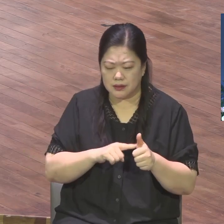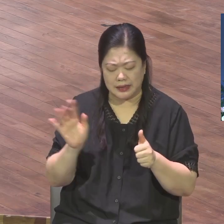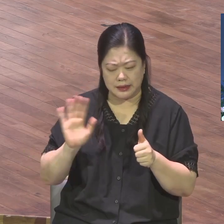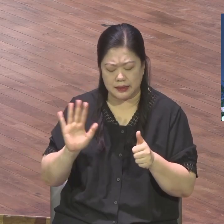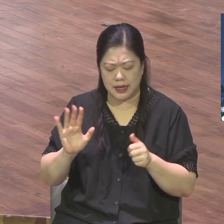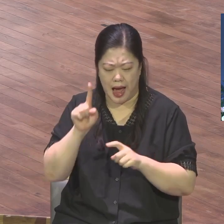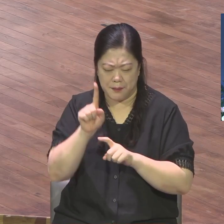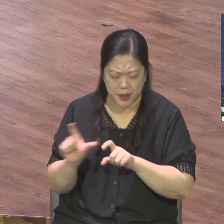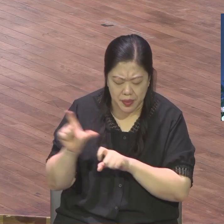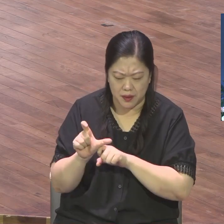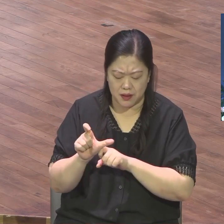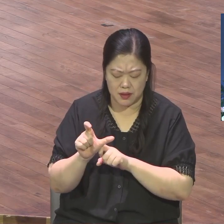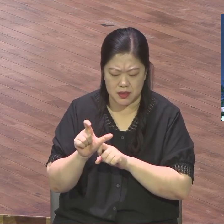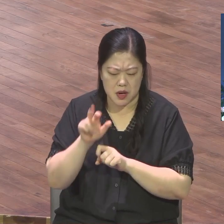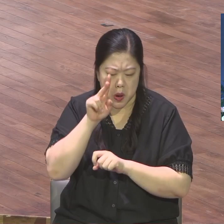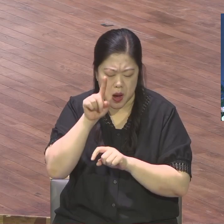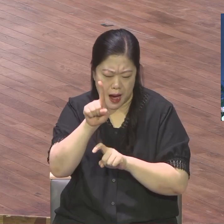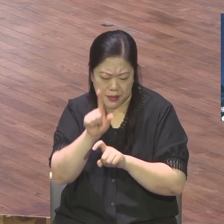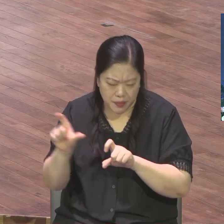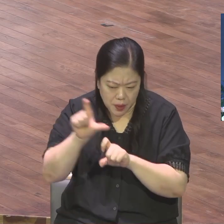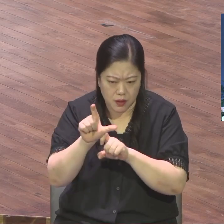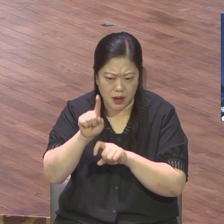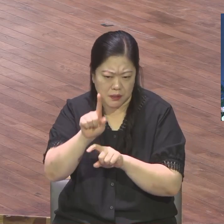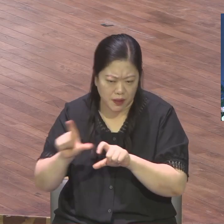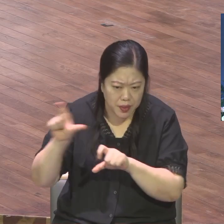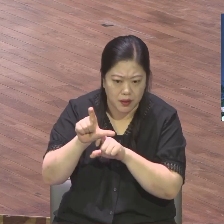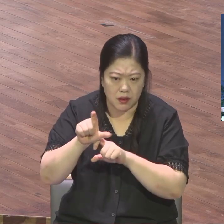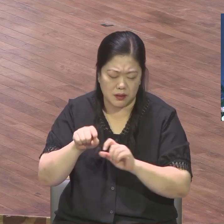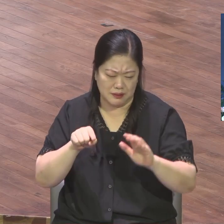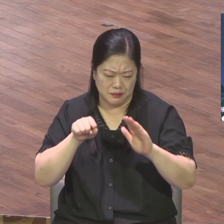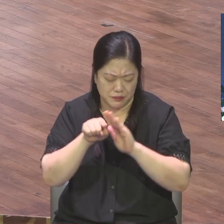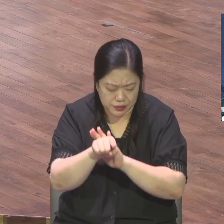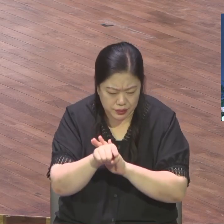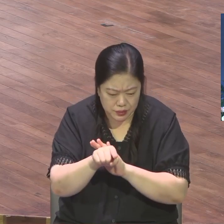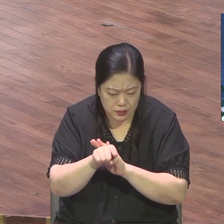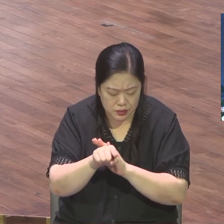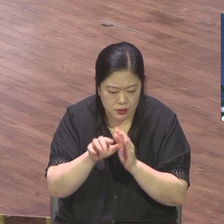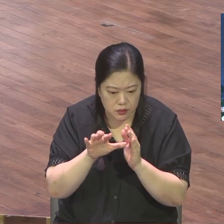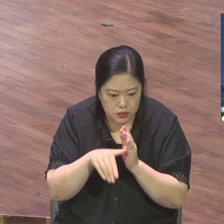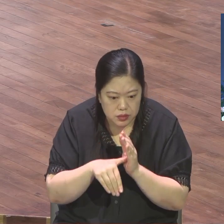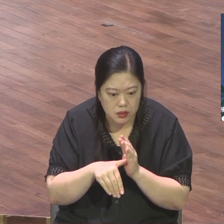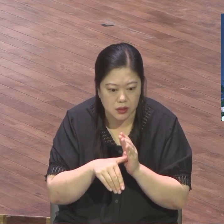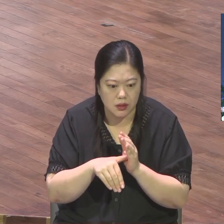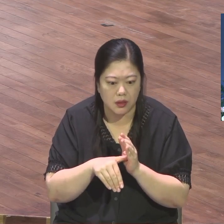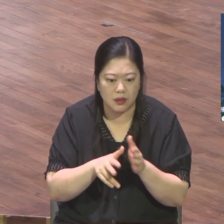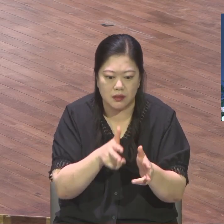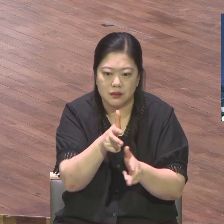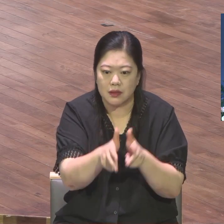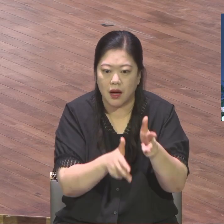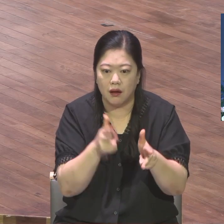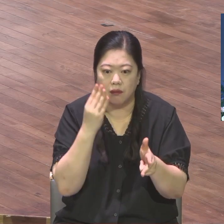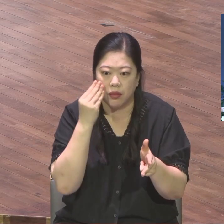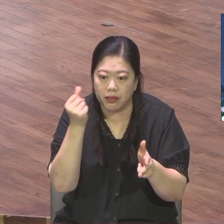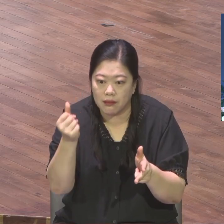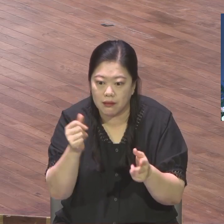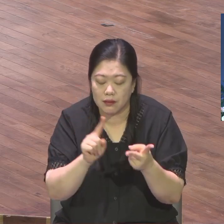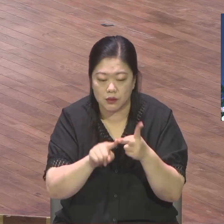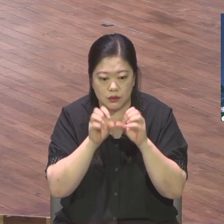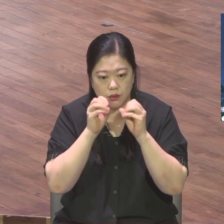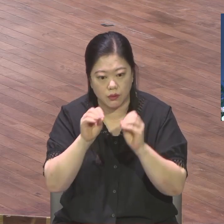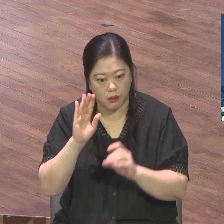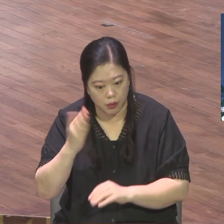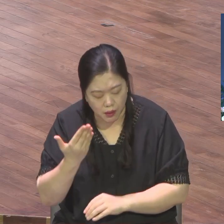딱 한 걸음 나가면 그들이 미처 보지 못한 숨겨진 성공